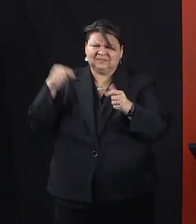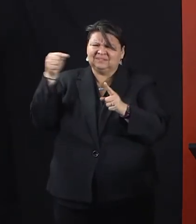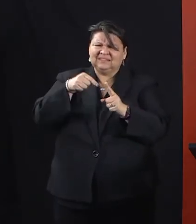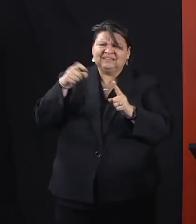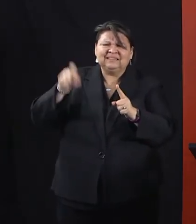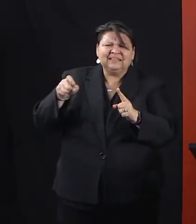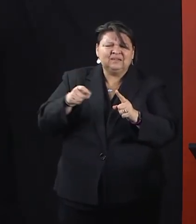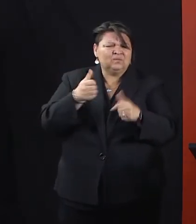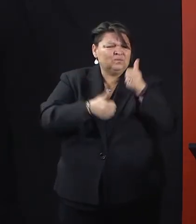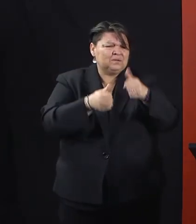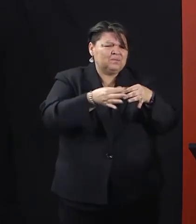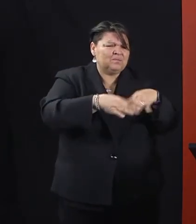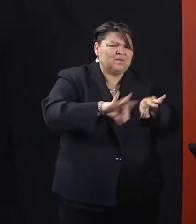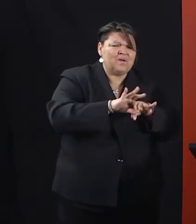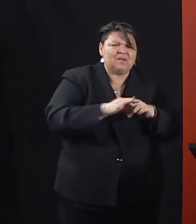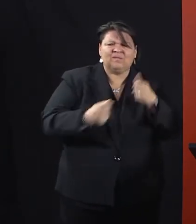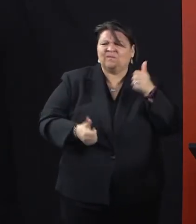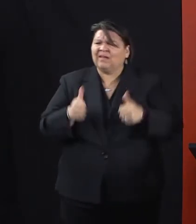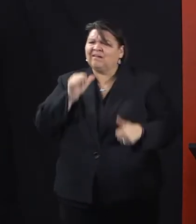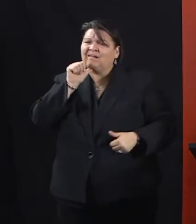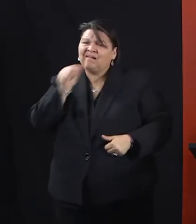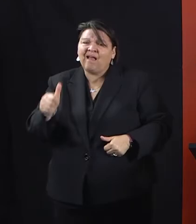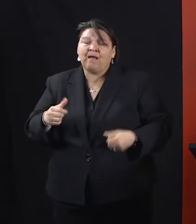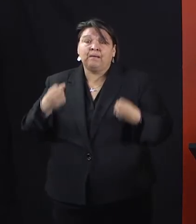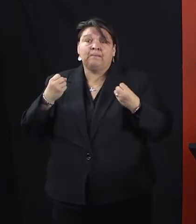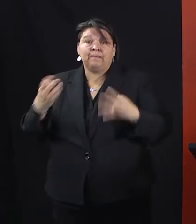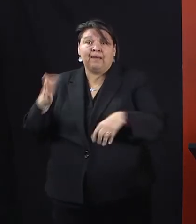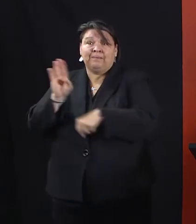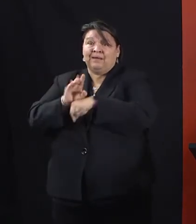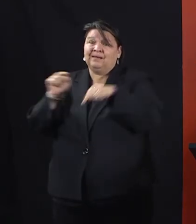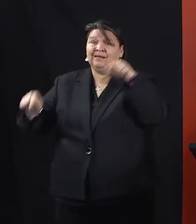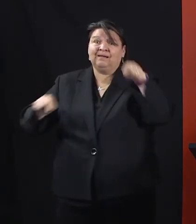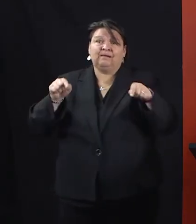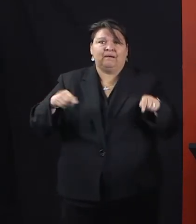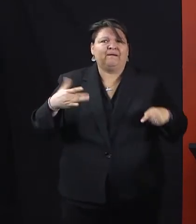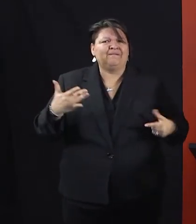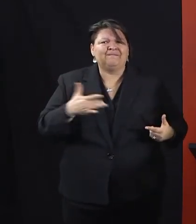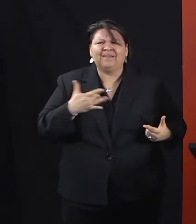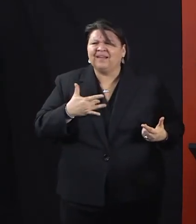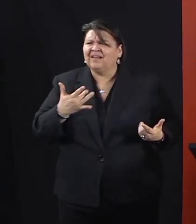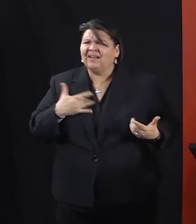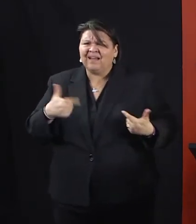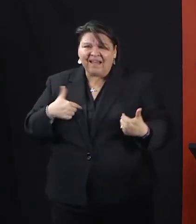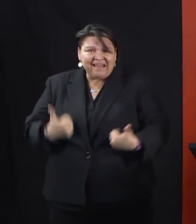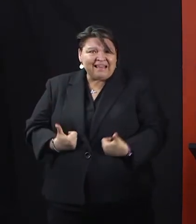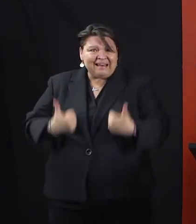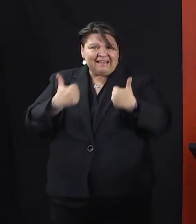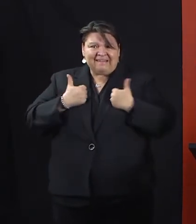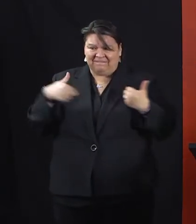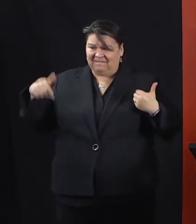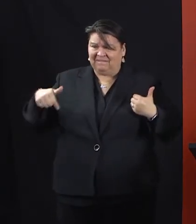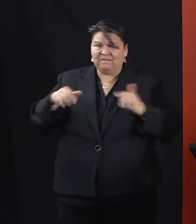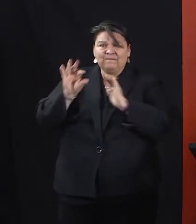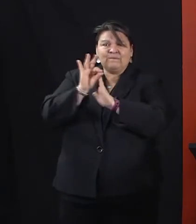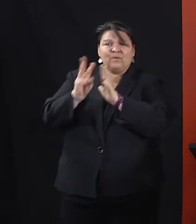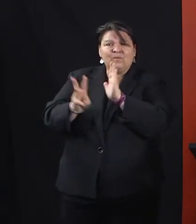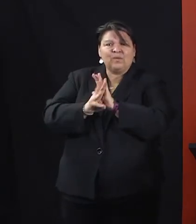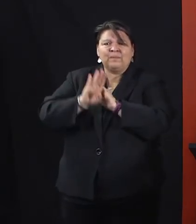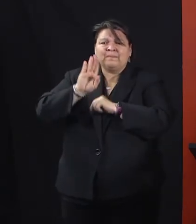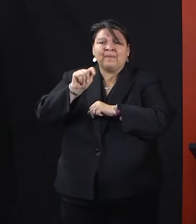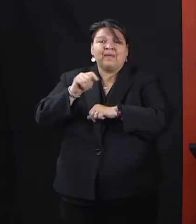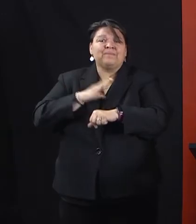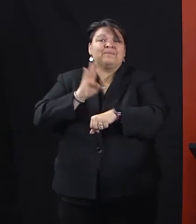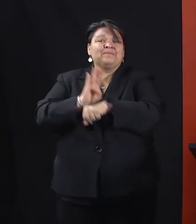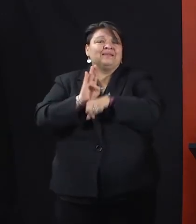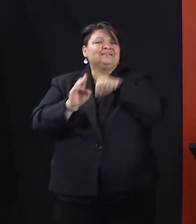to understand how they could be treated differently in different cities and different counties. Y una de estas situaciones es de que